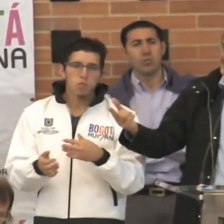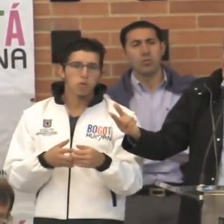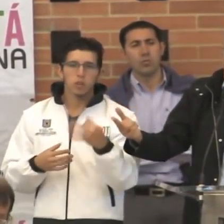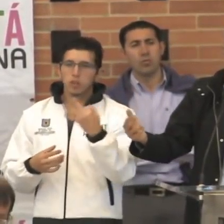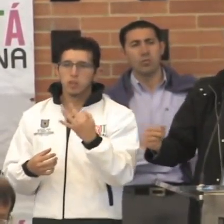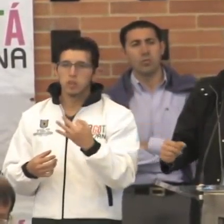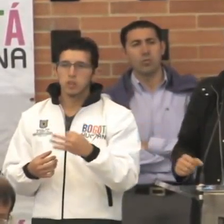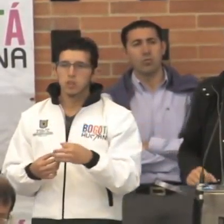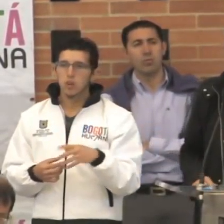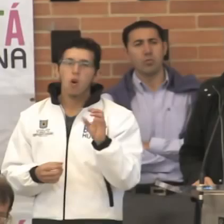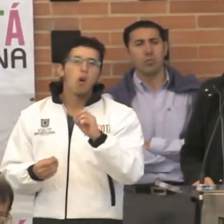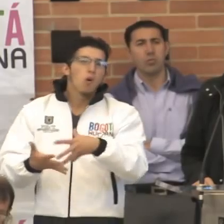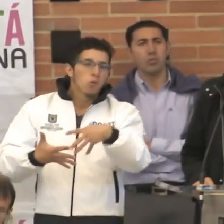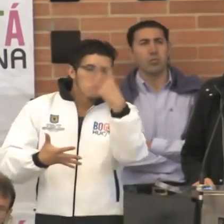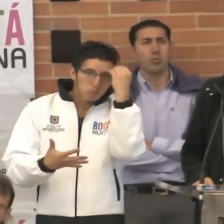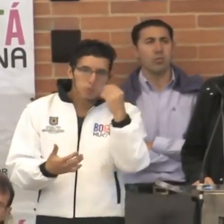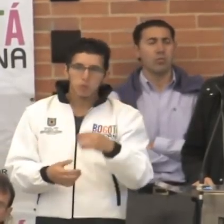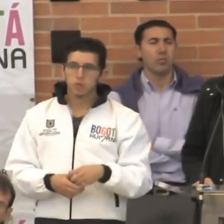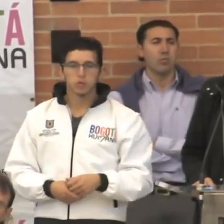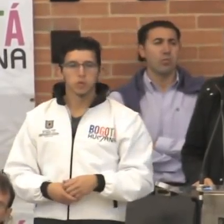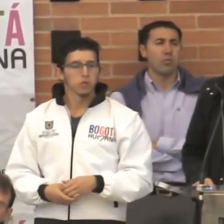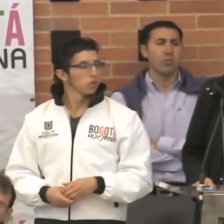o en una actividad del conocimiento.